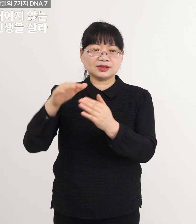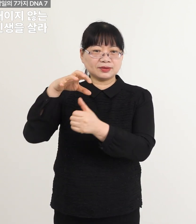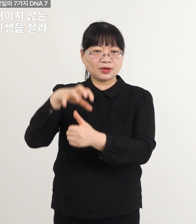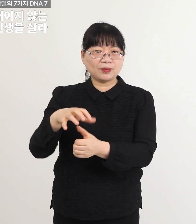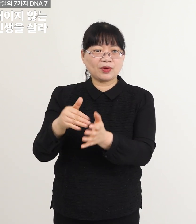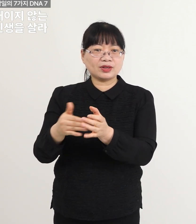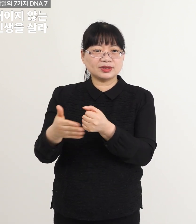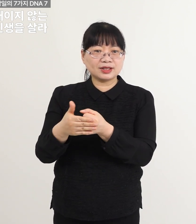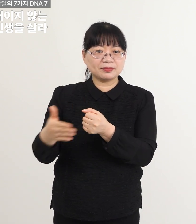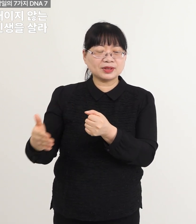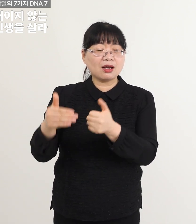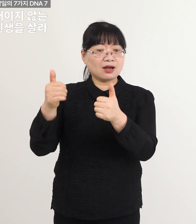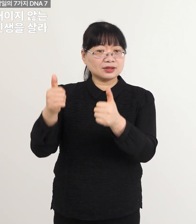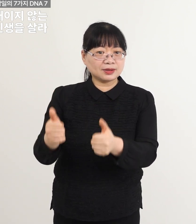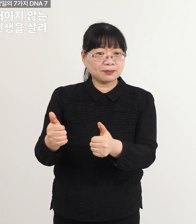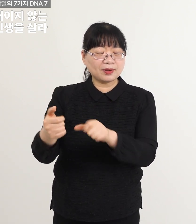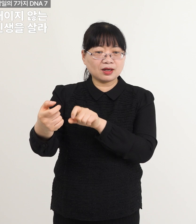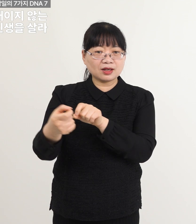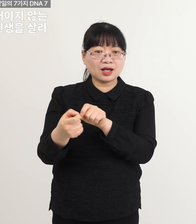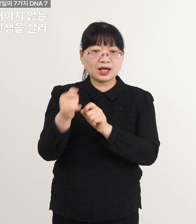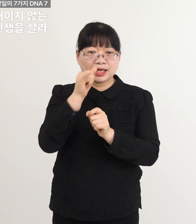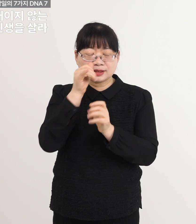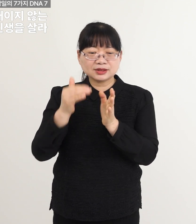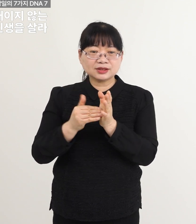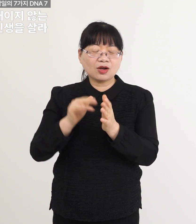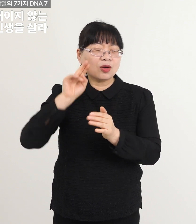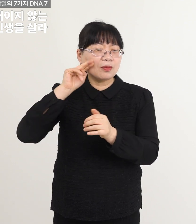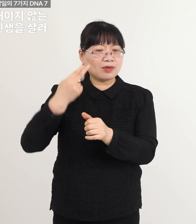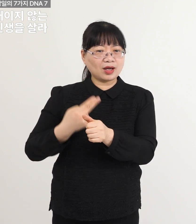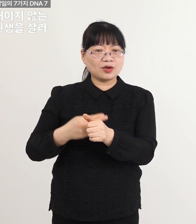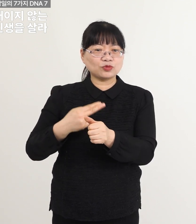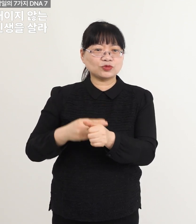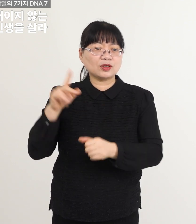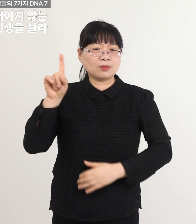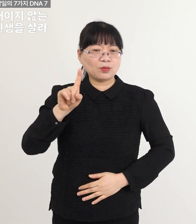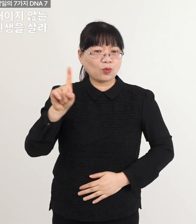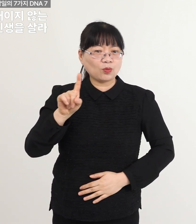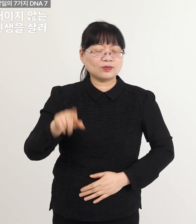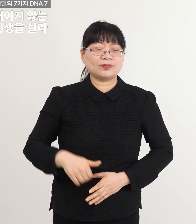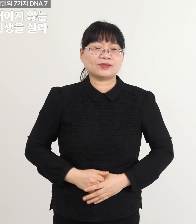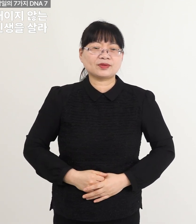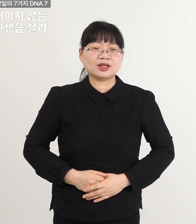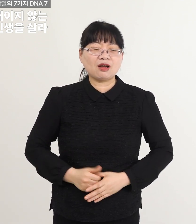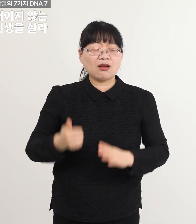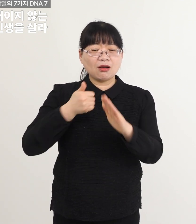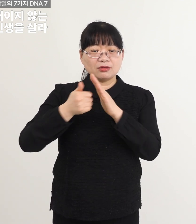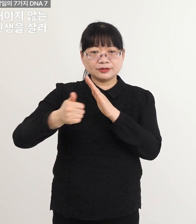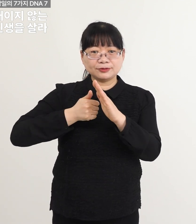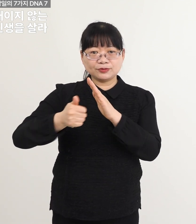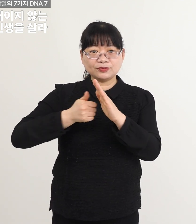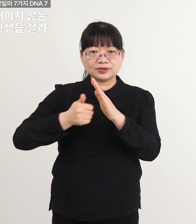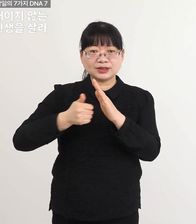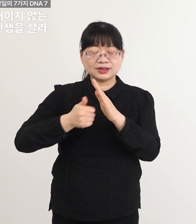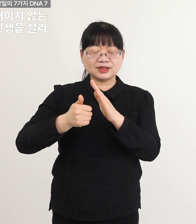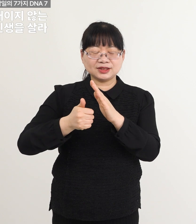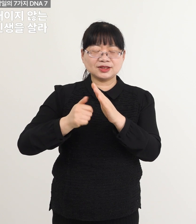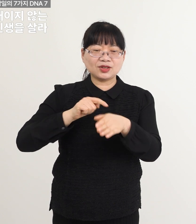돼서 재판을 앞에 두고 바울은 좀 출입이 아무래도